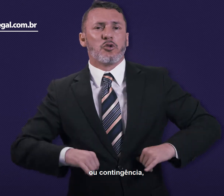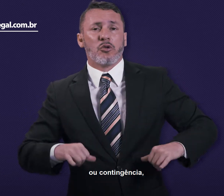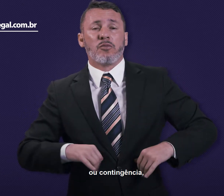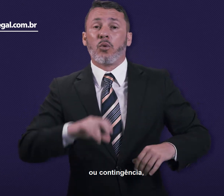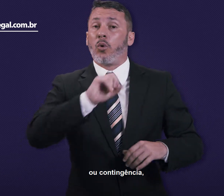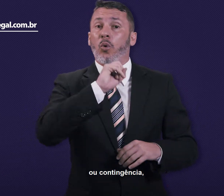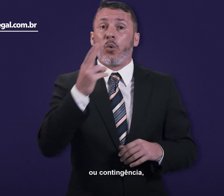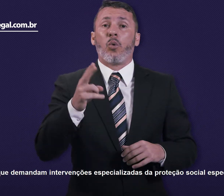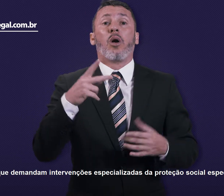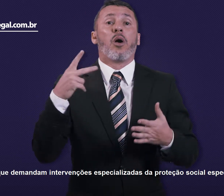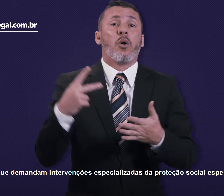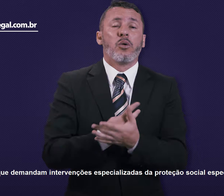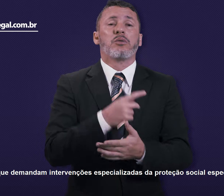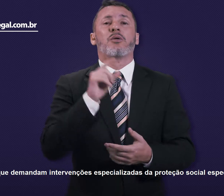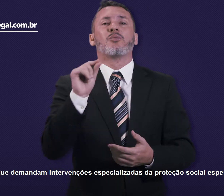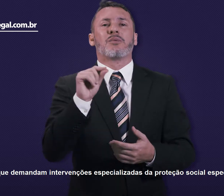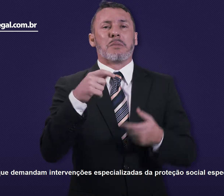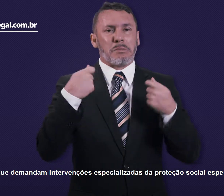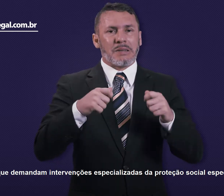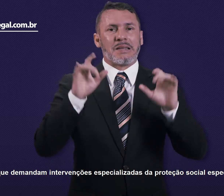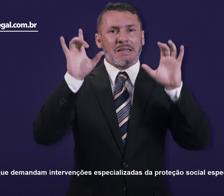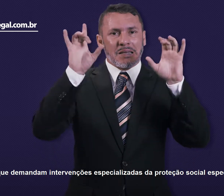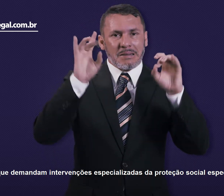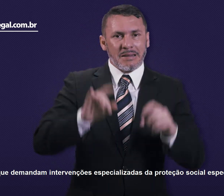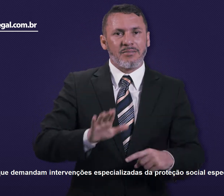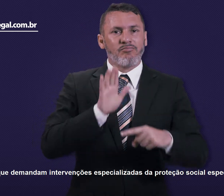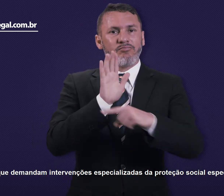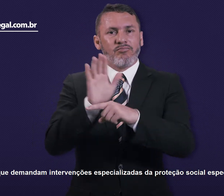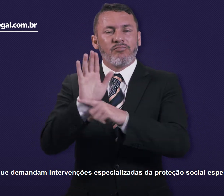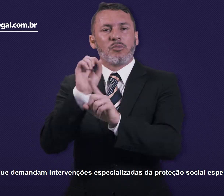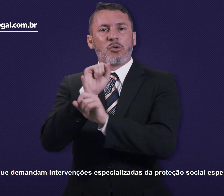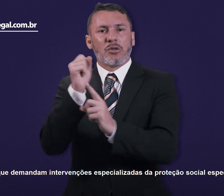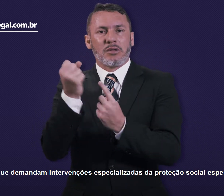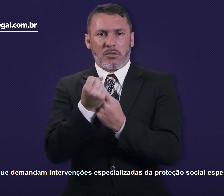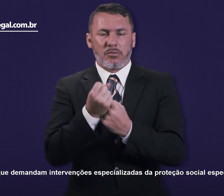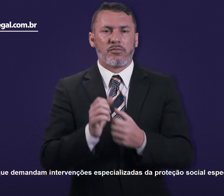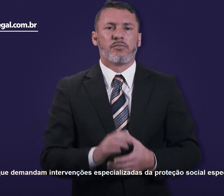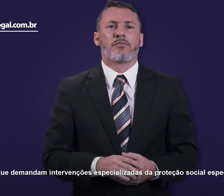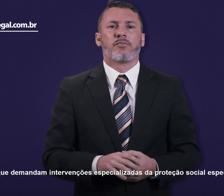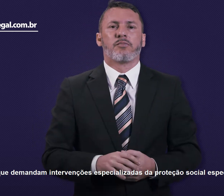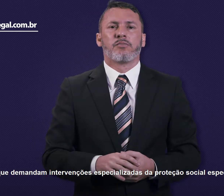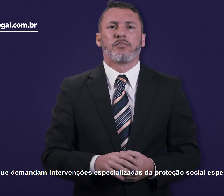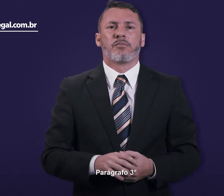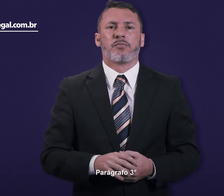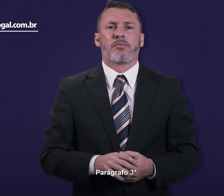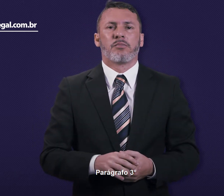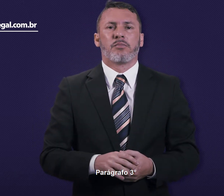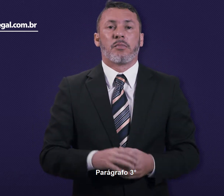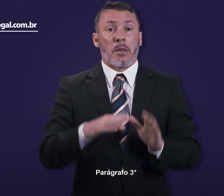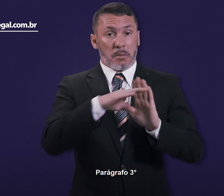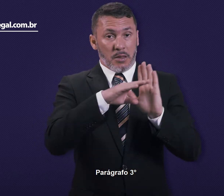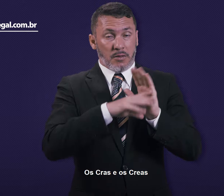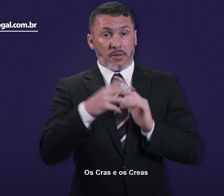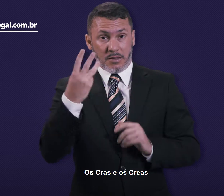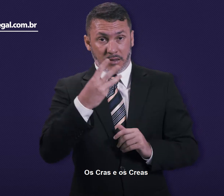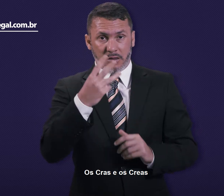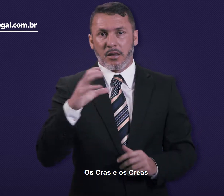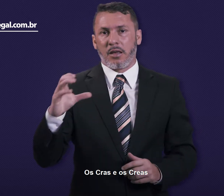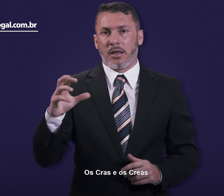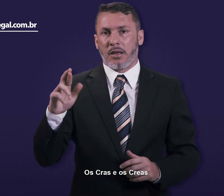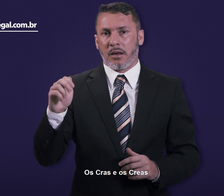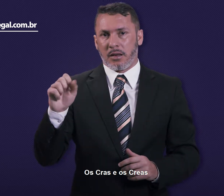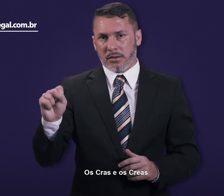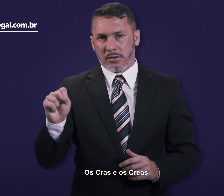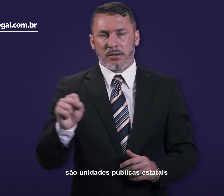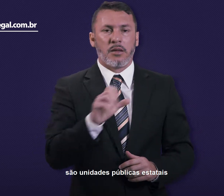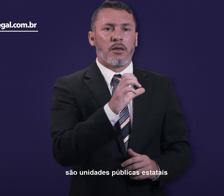ou contingência que demandam intervenções especializadas na proteção social especial. Parágrafo 3º. Os CRAS